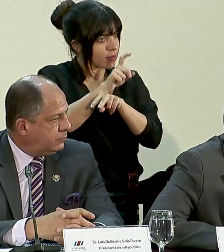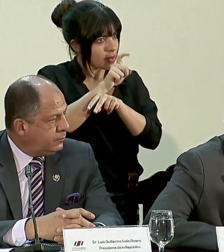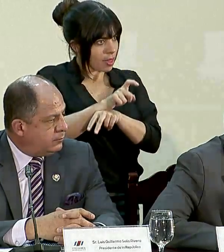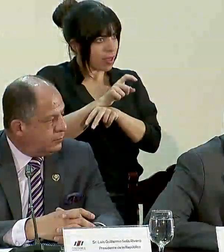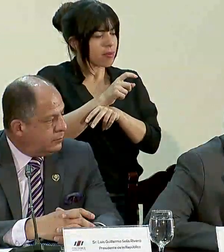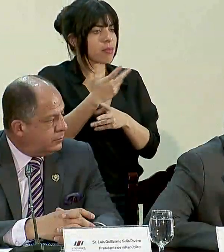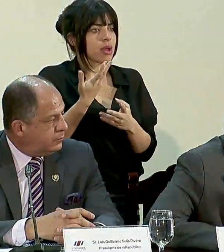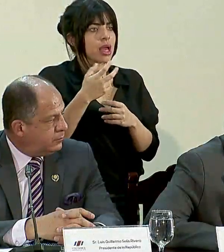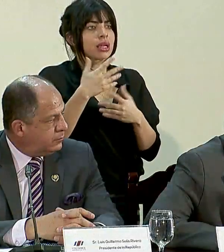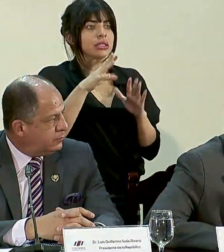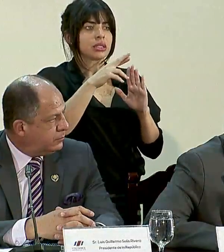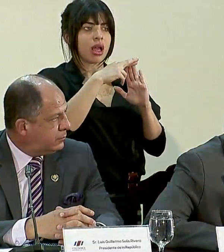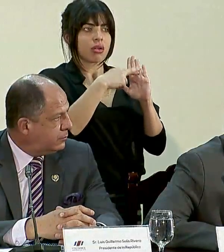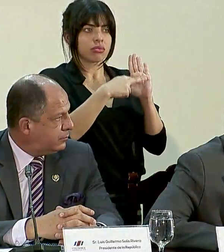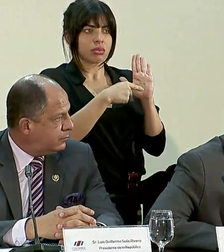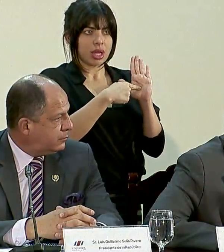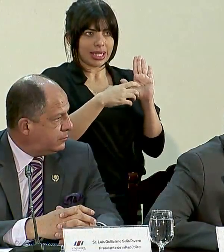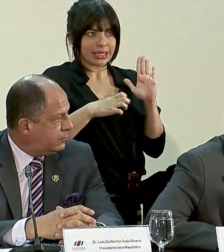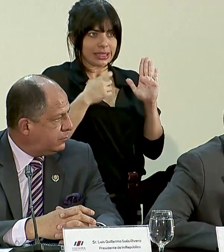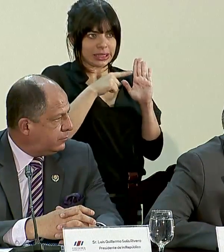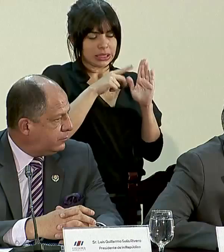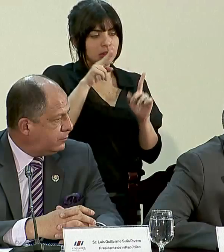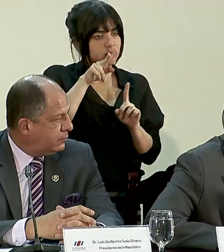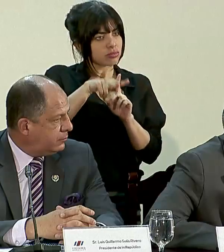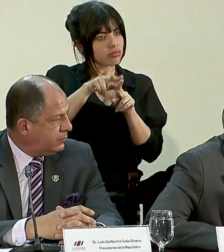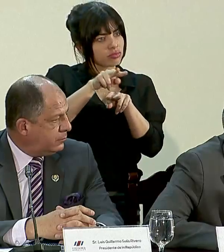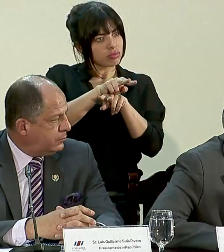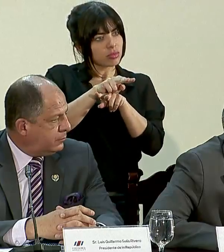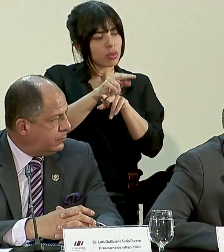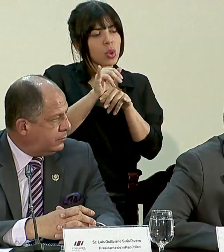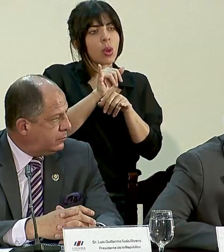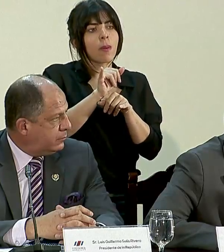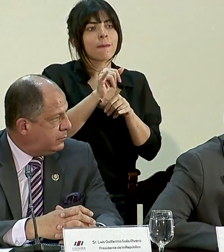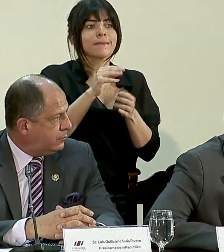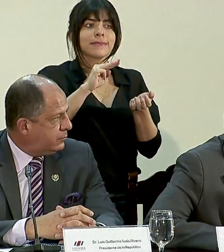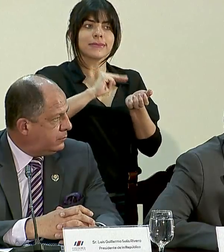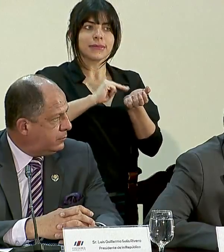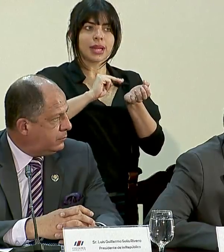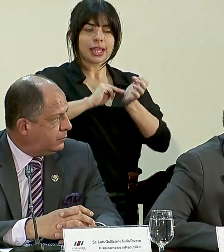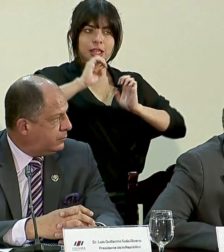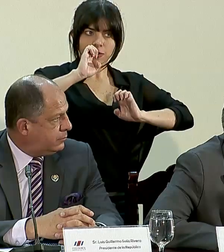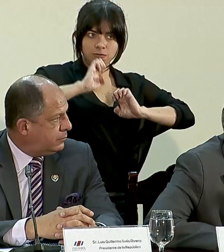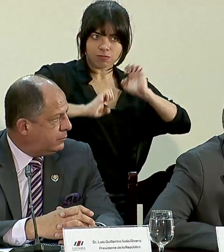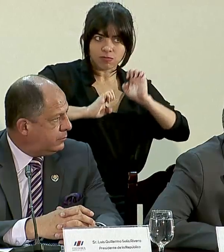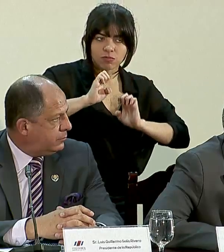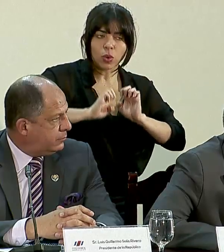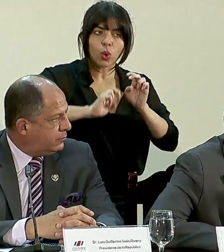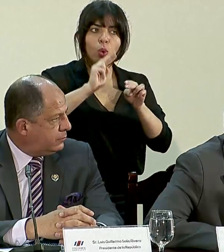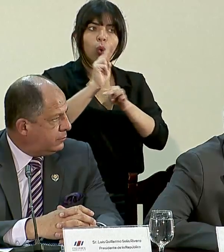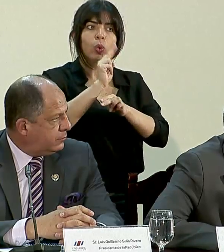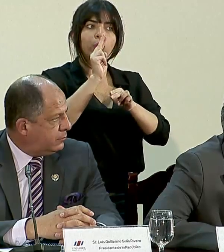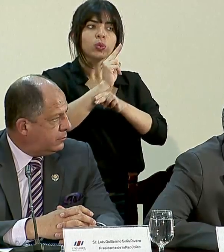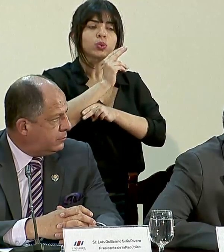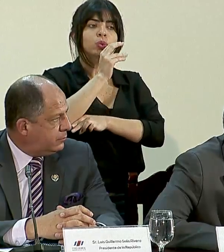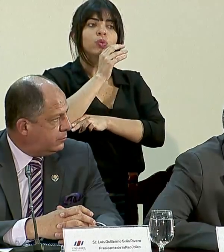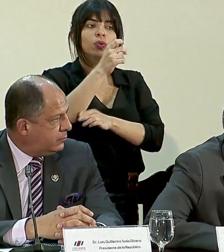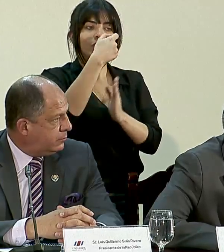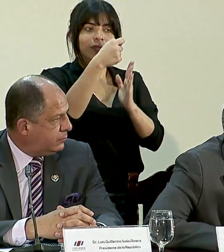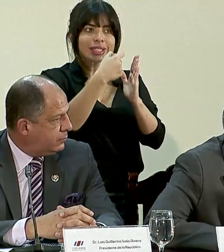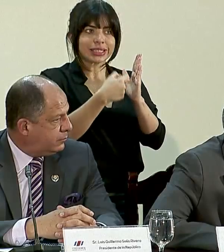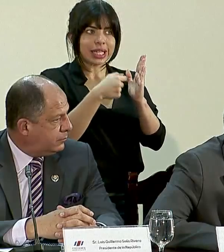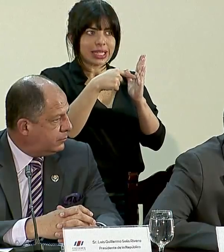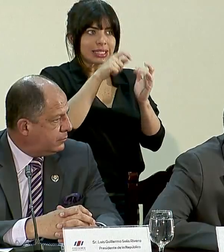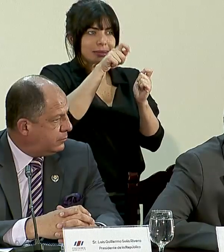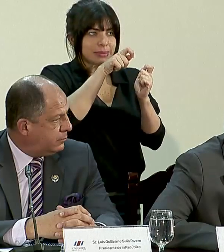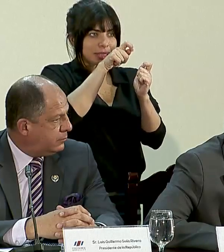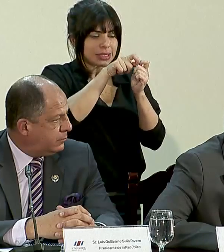las regulaciones existentes. Por ejemplo, la buena práctica médica, la utilización de recetas especiales